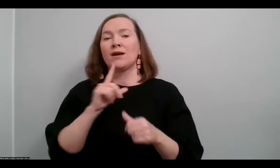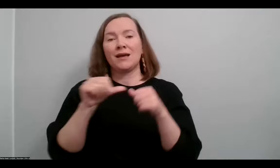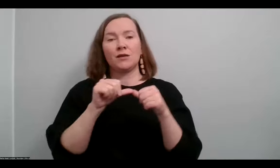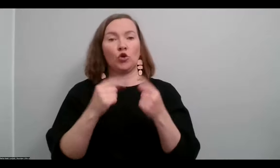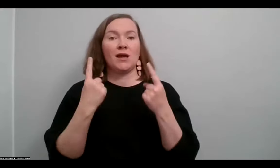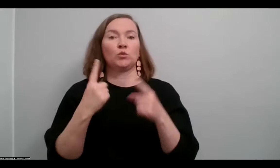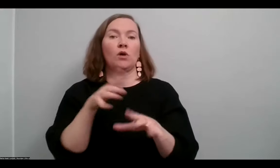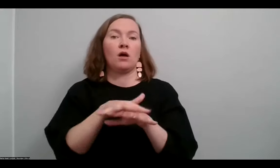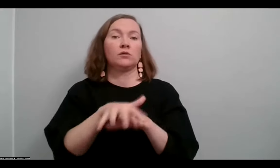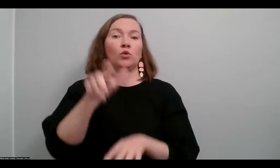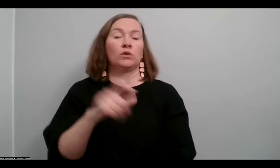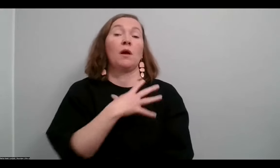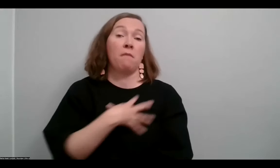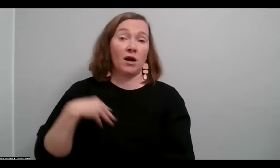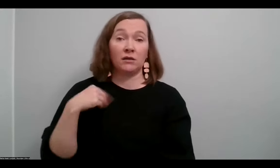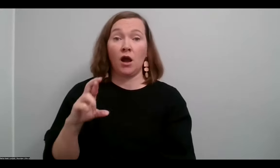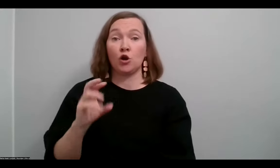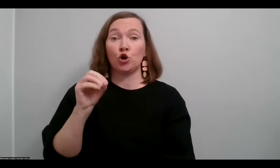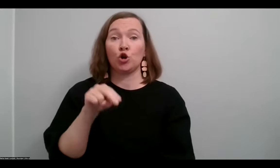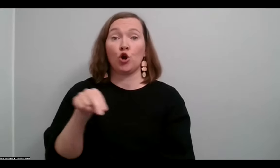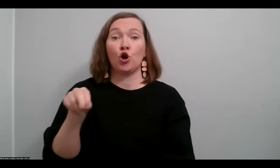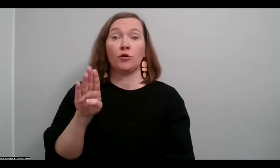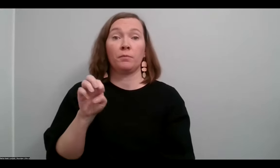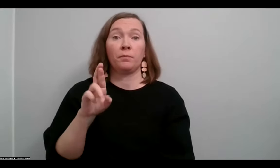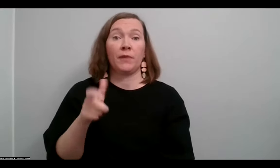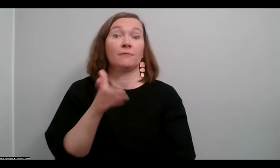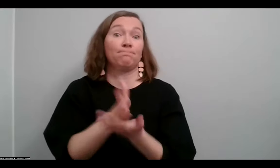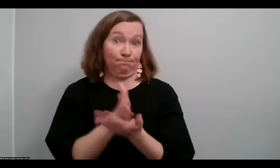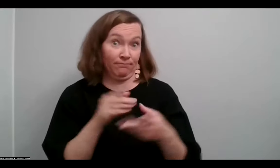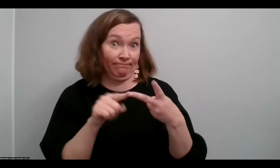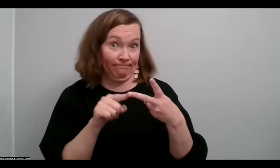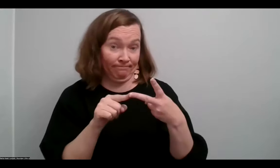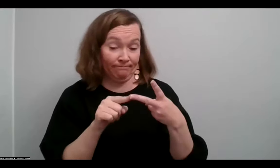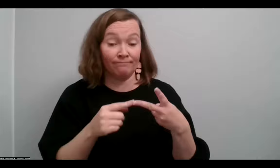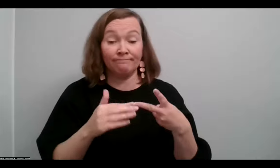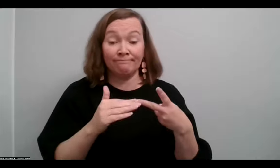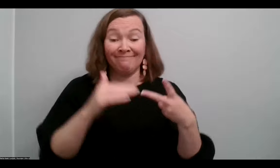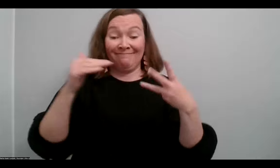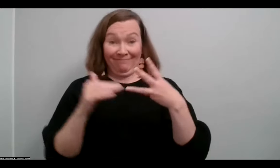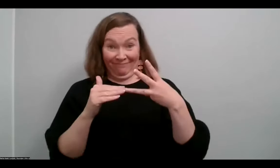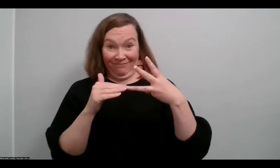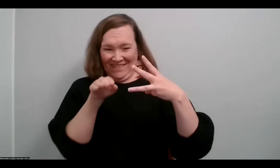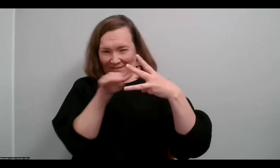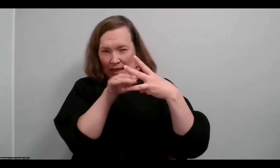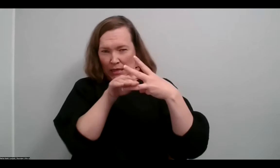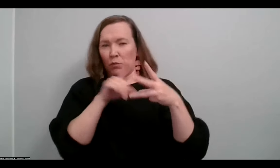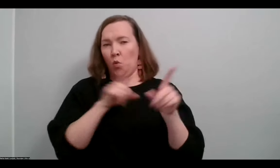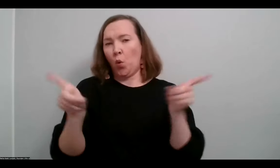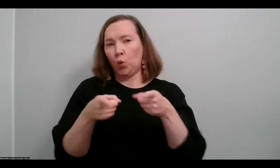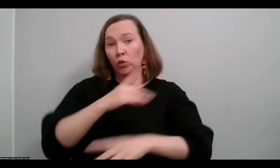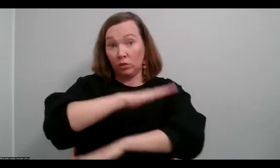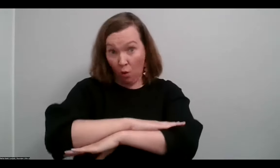aiheesta. Ja Kuurojen liiton erityisasiantuntija Marika Rönnberg myös pitää puheenvuoron tähän aiheeseen